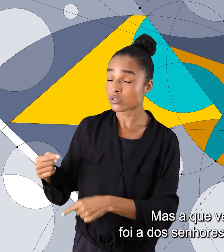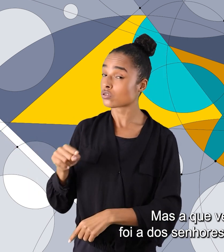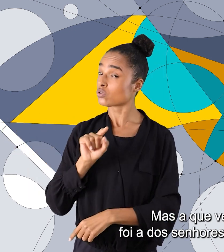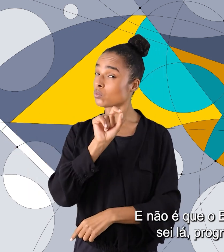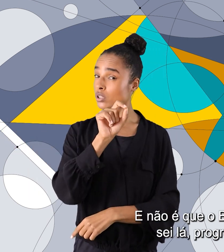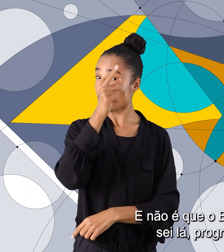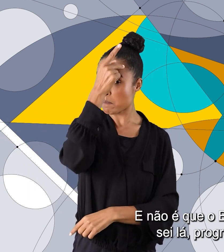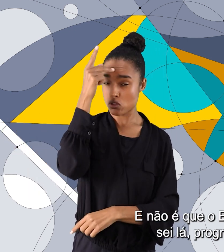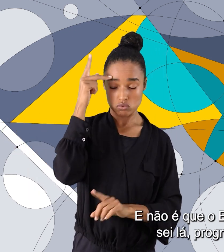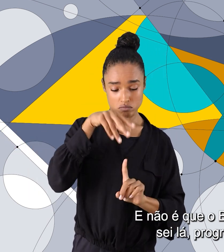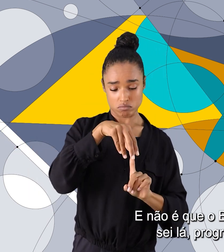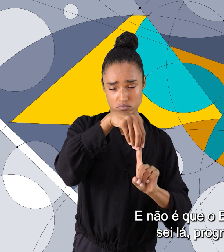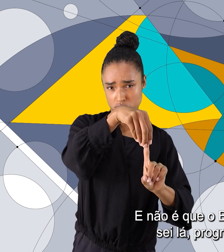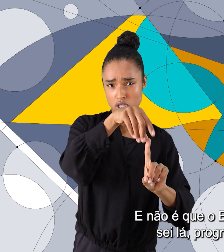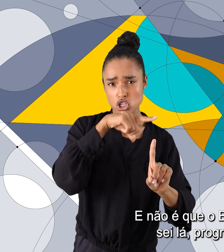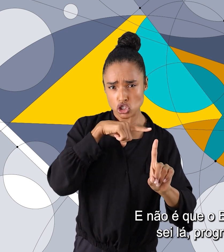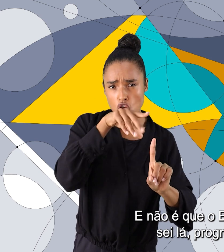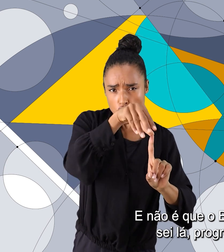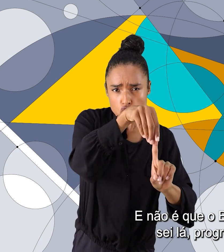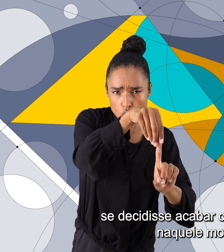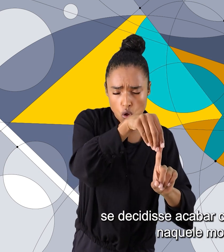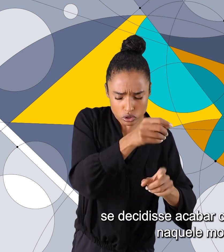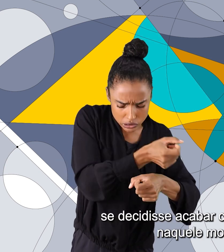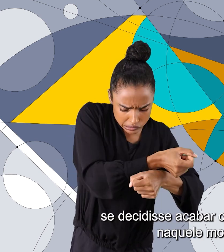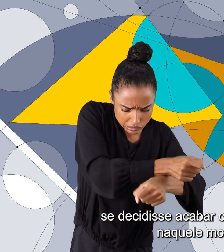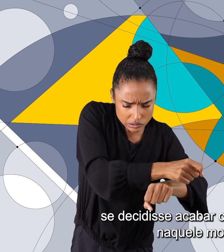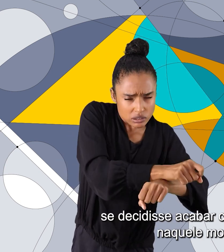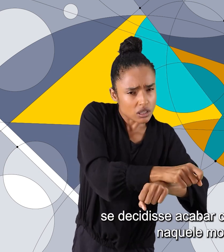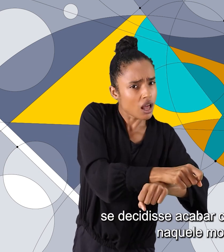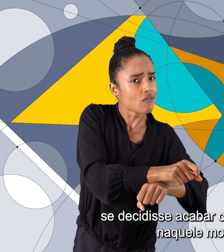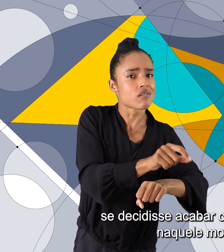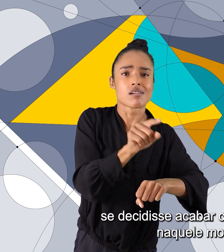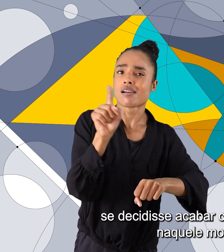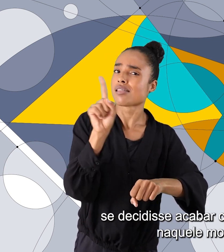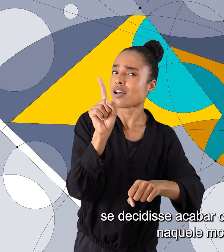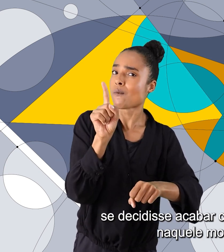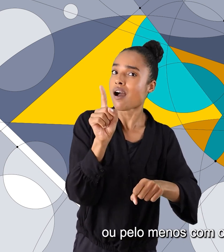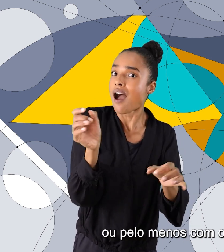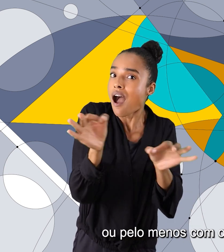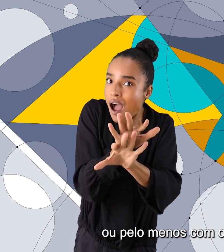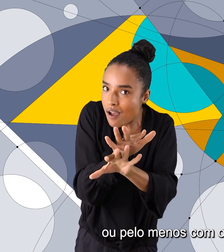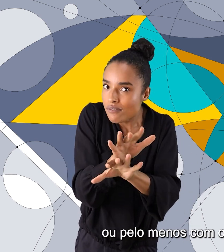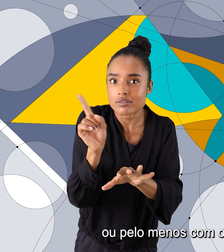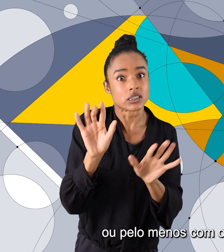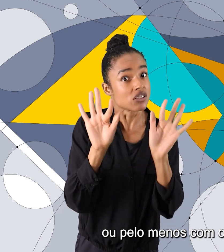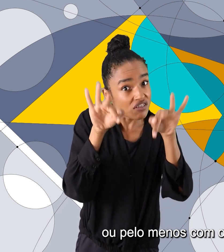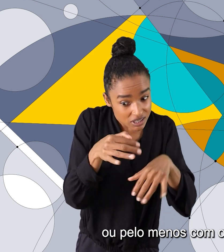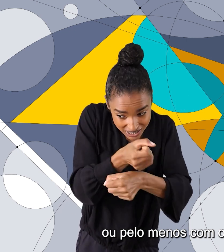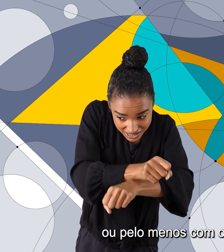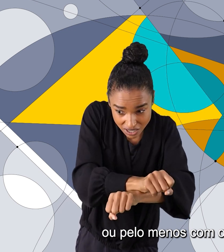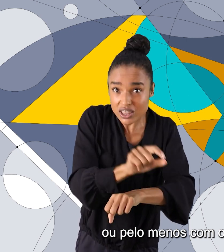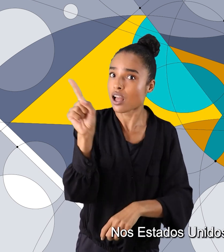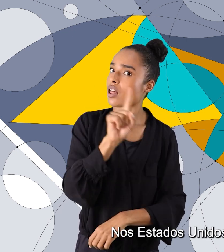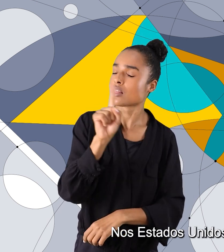escravos. E não é que o Brasil seria, sei lá, progressista se decidisse acabar com a escravidão naquele momento, ou pelo menos com o tráfico